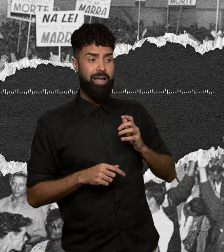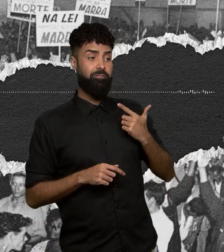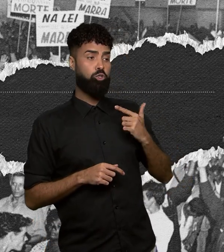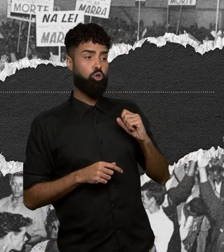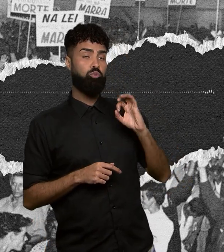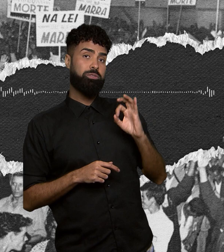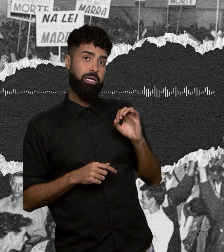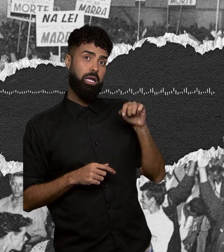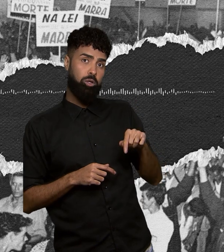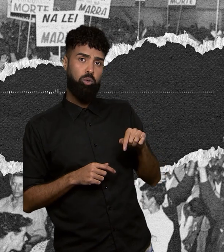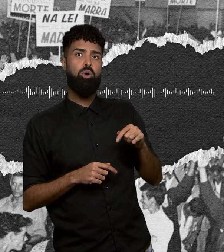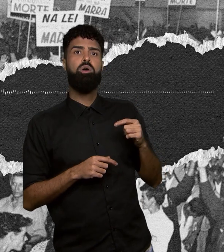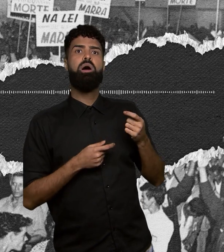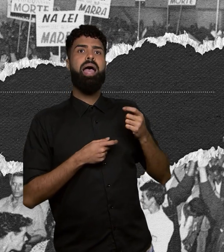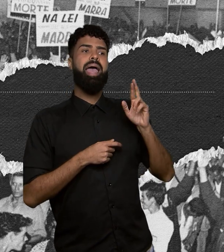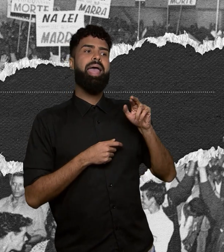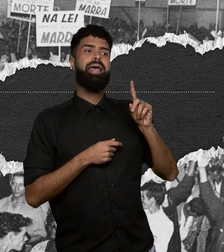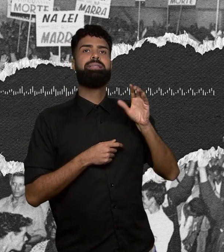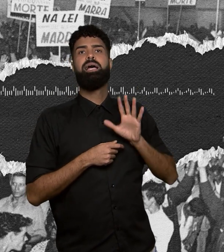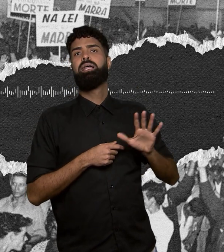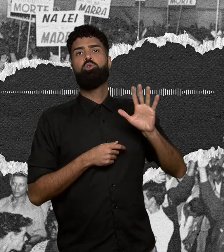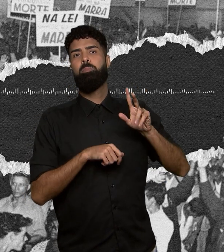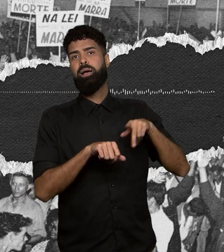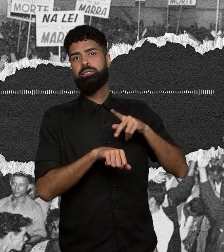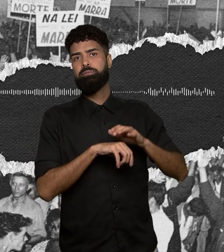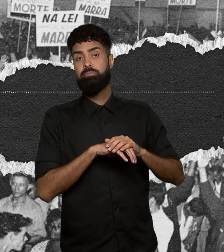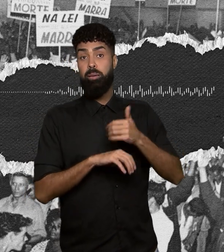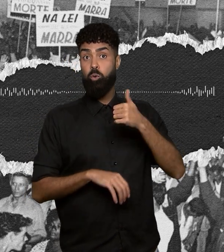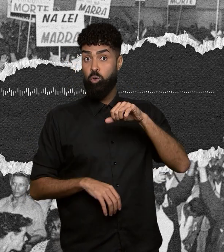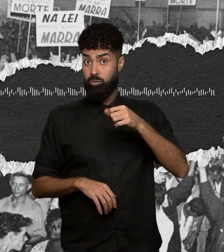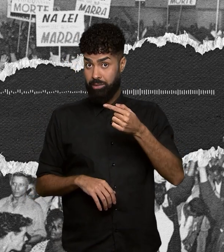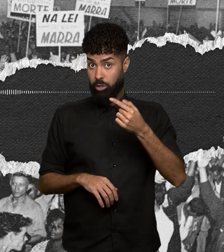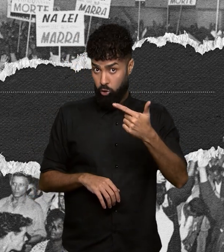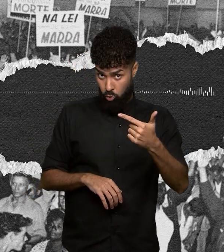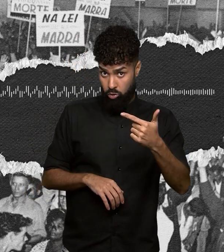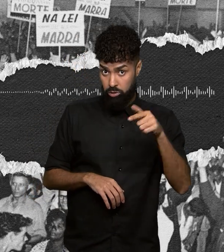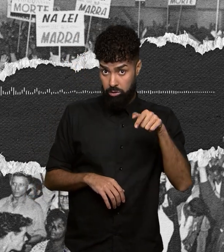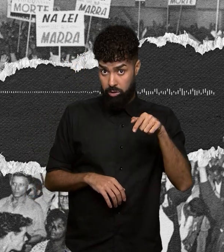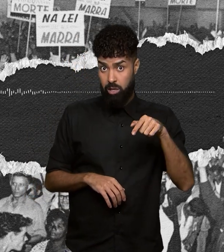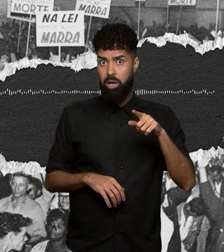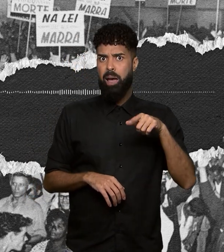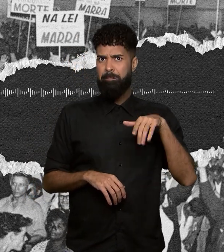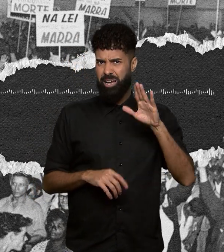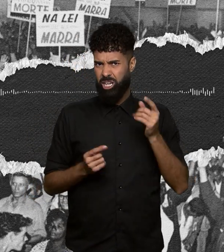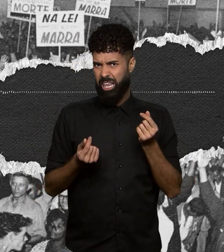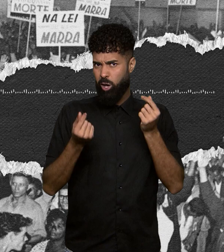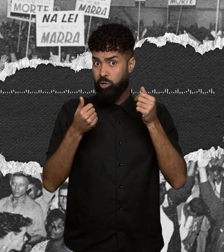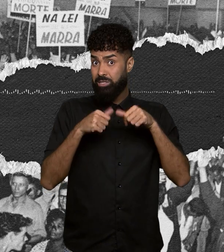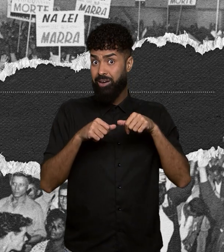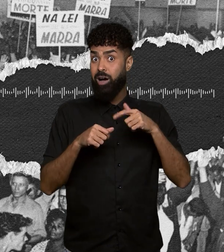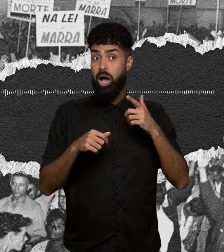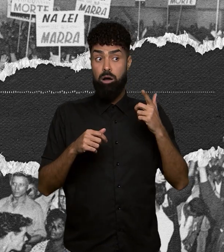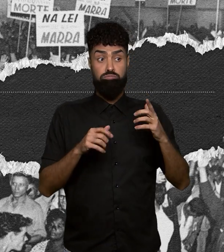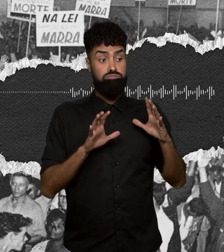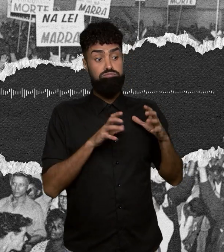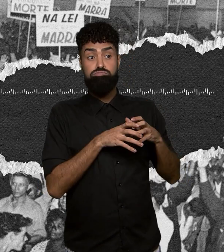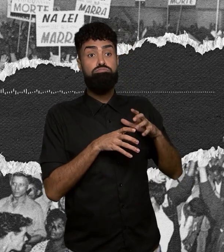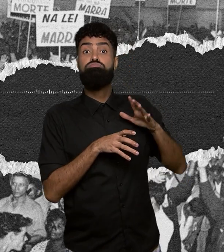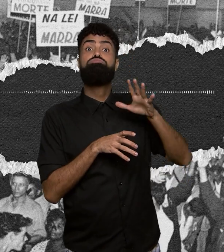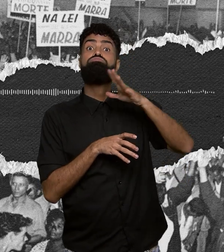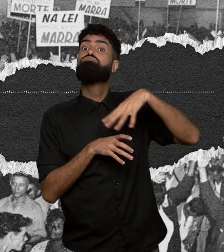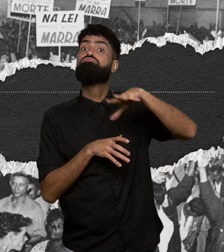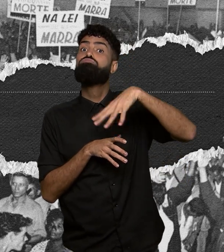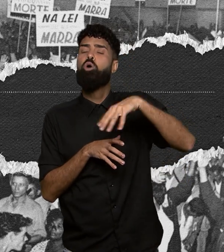28% de toda a renda do país em 1972 os mais ricos estavam abocanhando quase